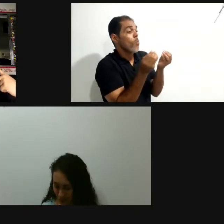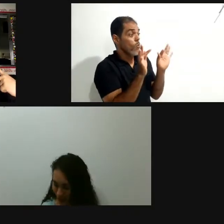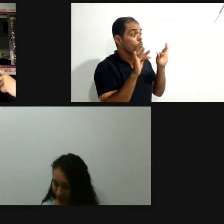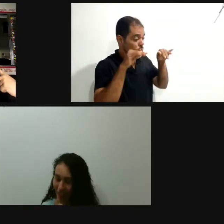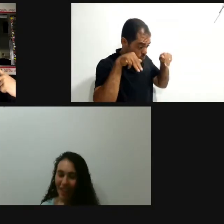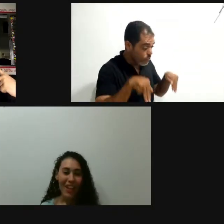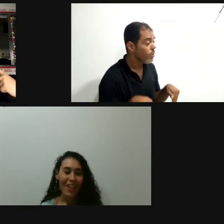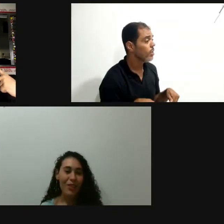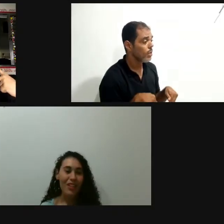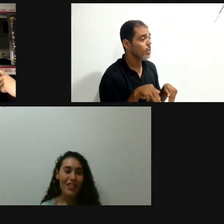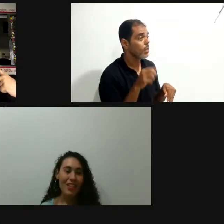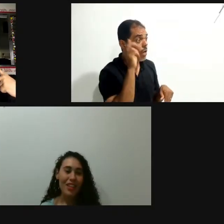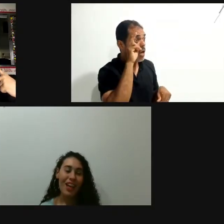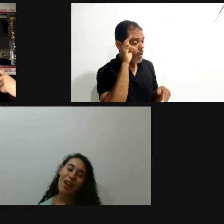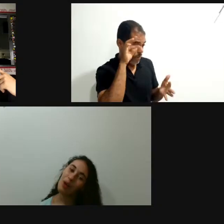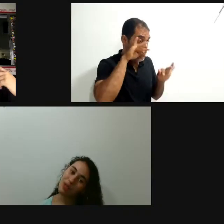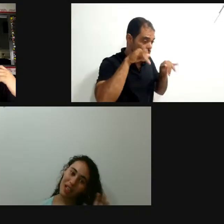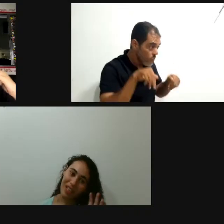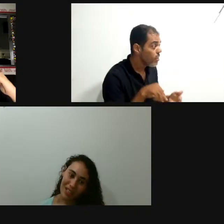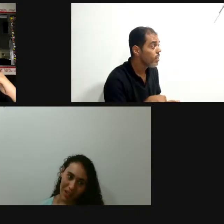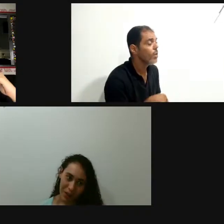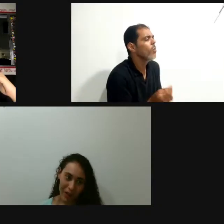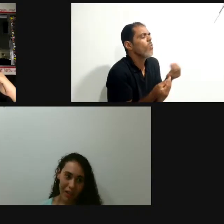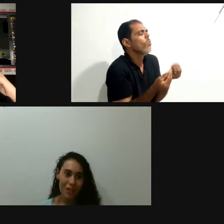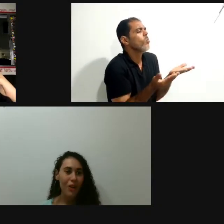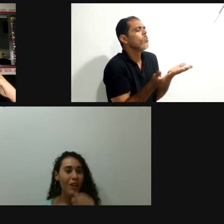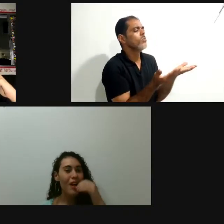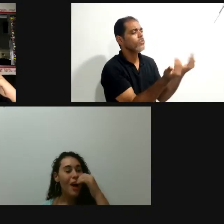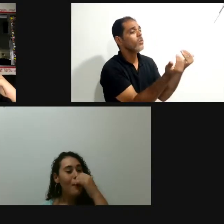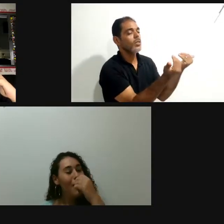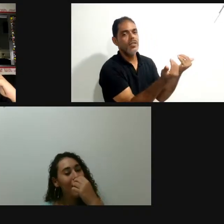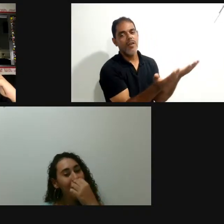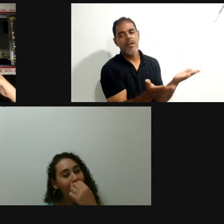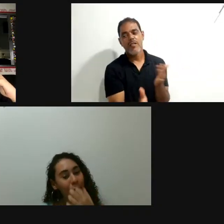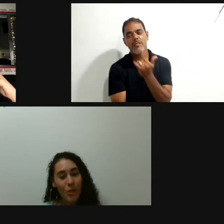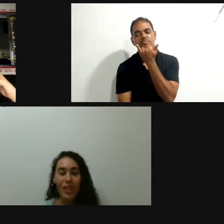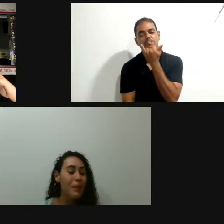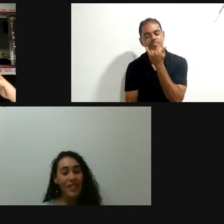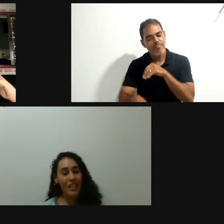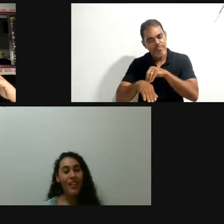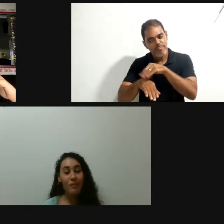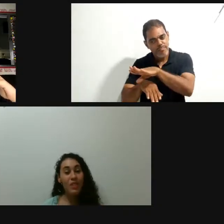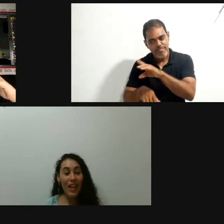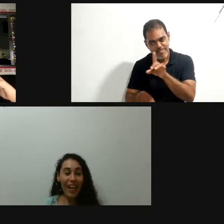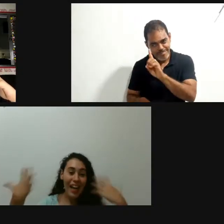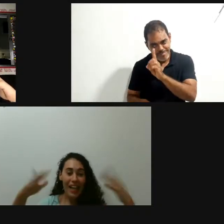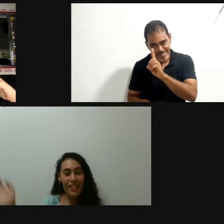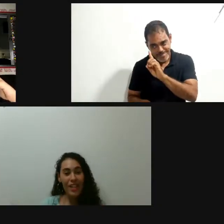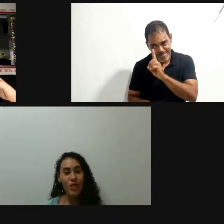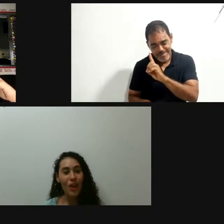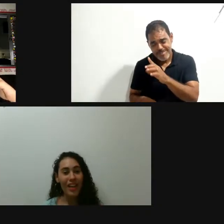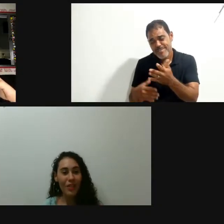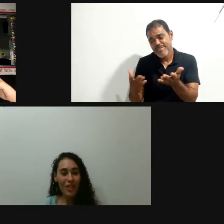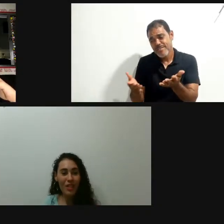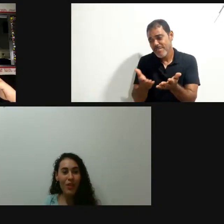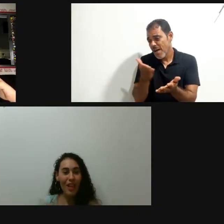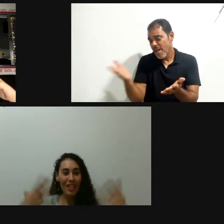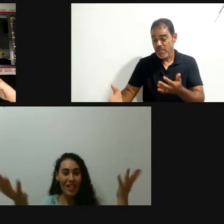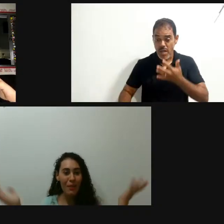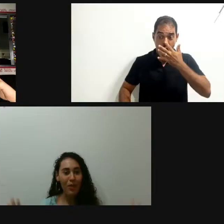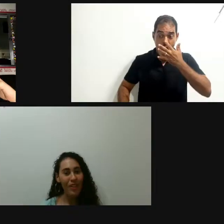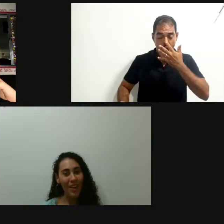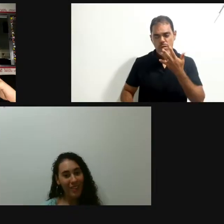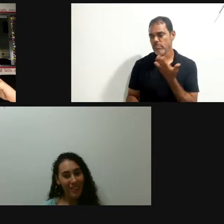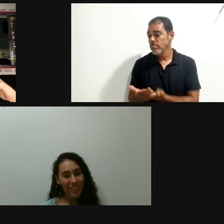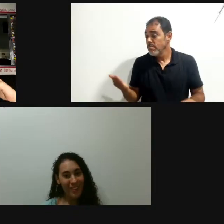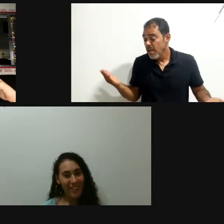história. E eu disse que eu sei o final da história. Mas que eu não posso contar, porque assim, tira a graça da história, né? Vocês vão ler já